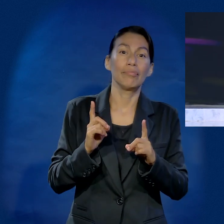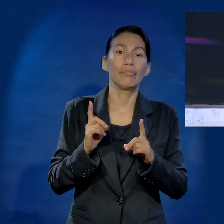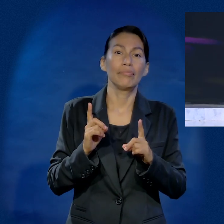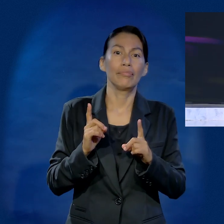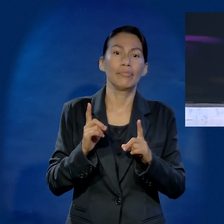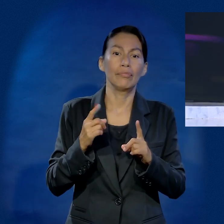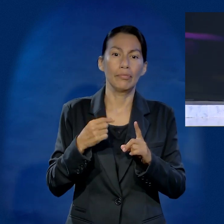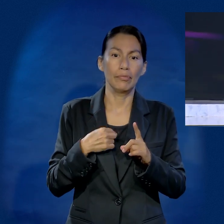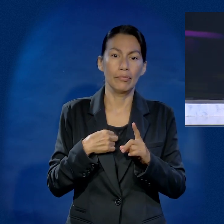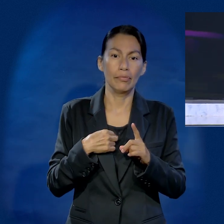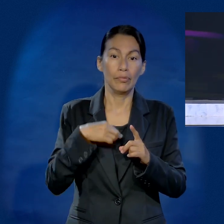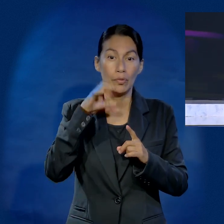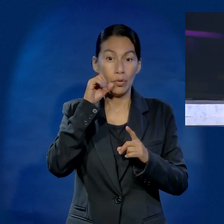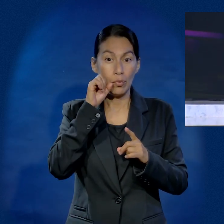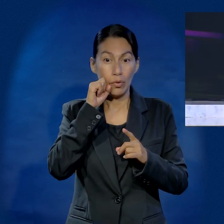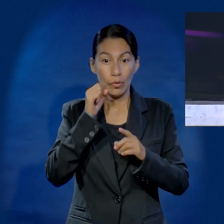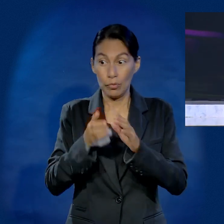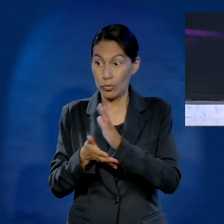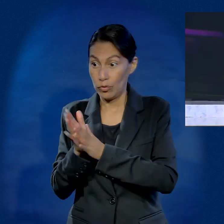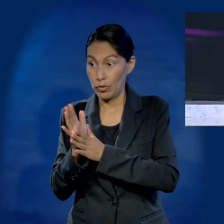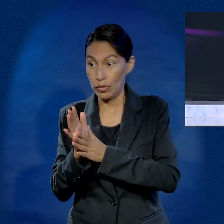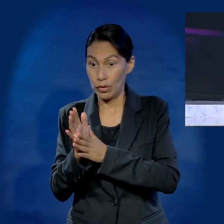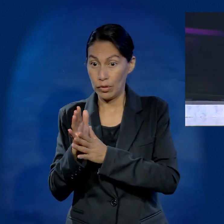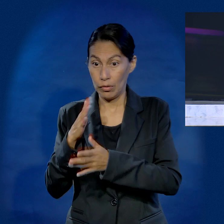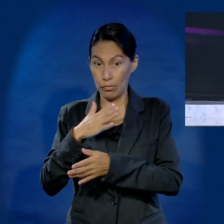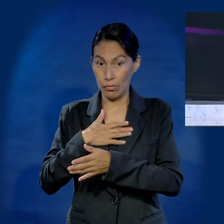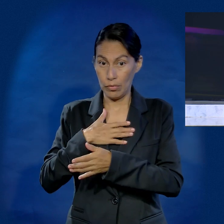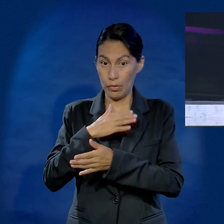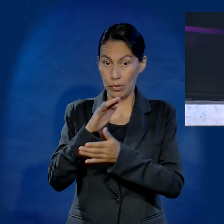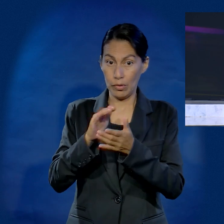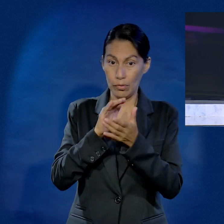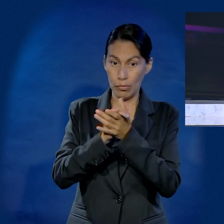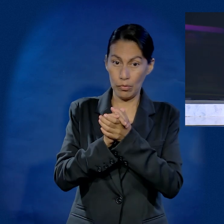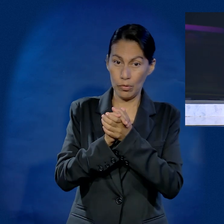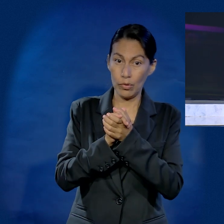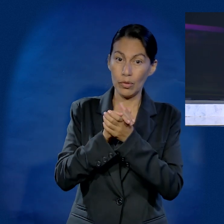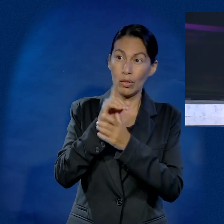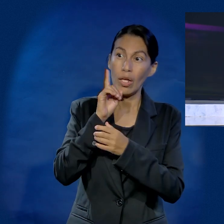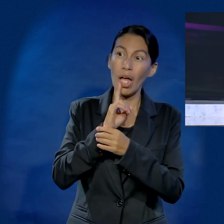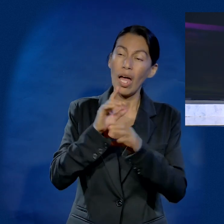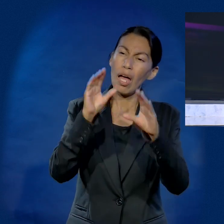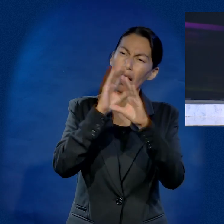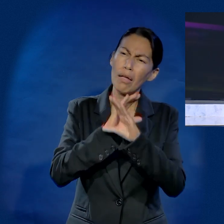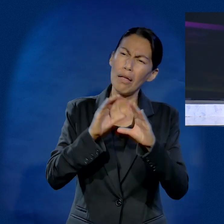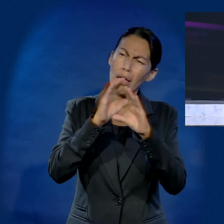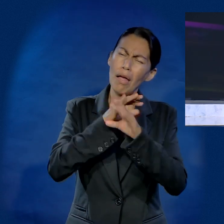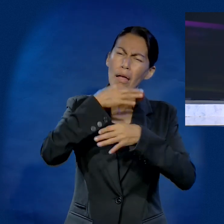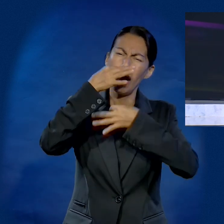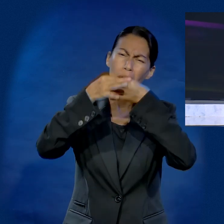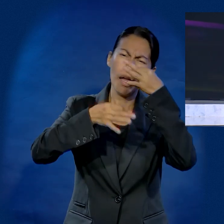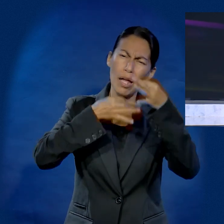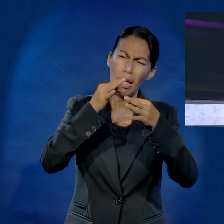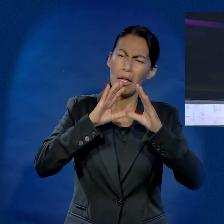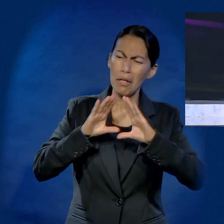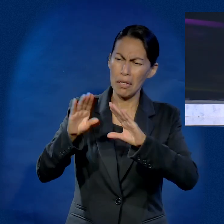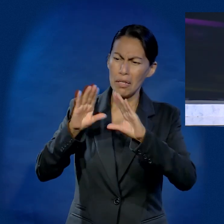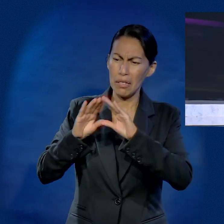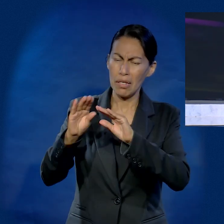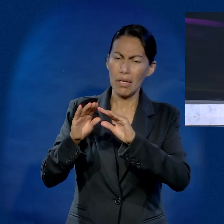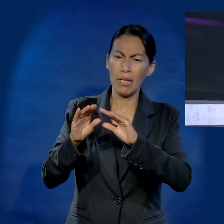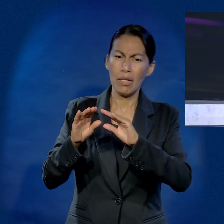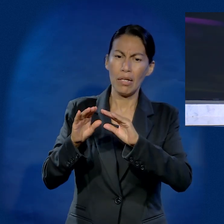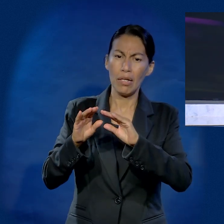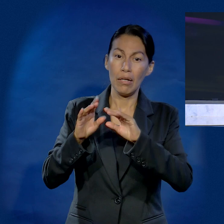Yo tenía unas dudas. Por alguna razón salí de Montemorelos con la idea de que mi esposa tenía que cantar, predicar,